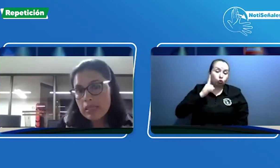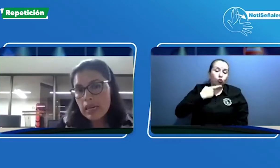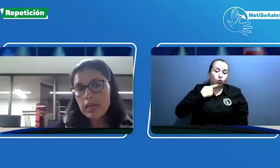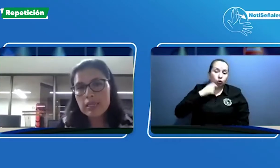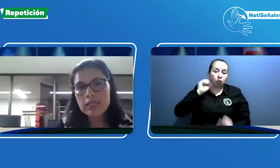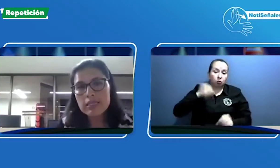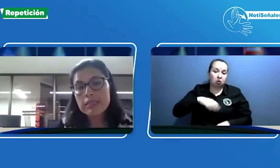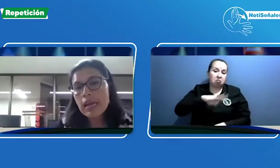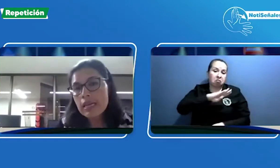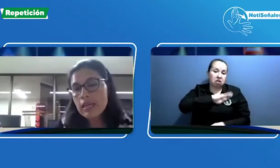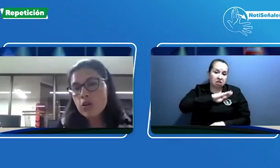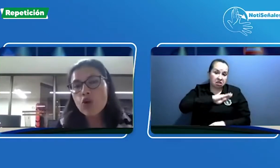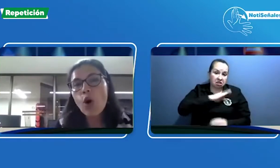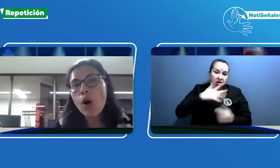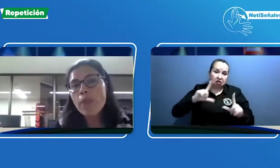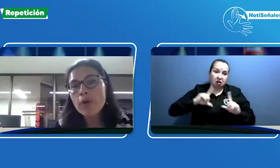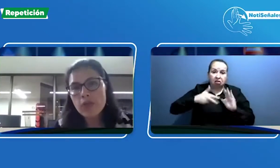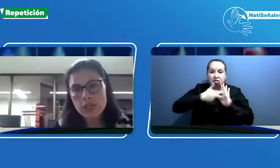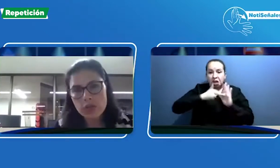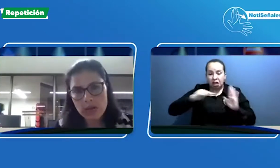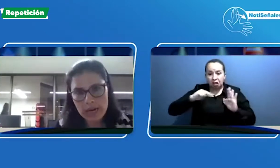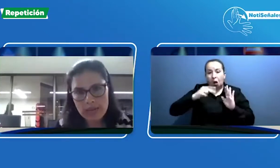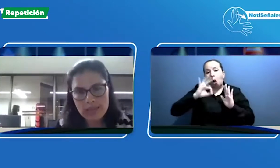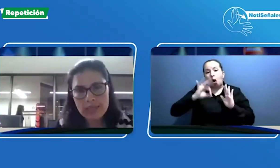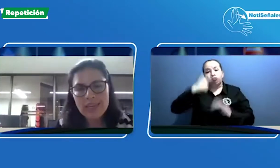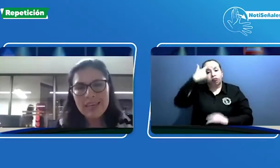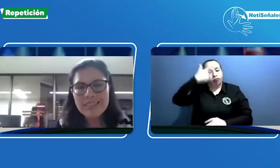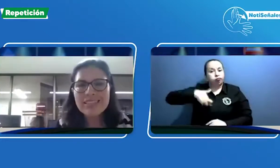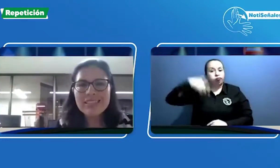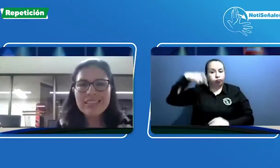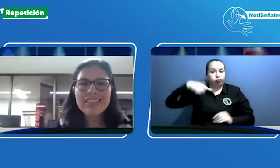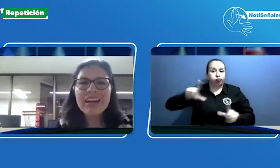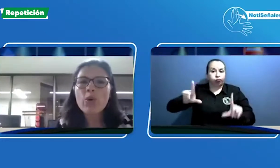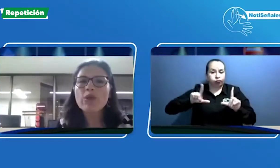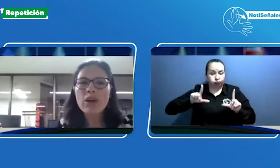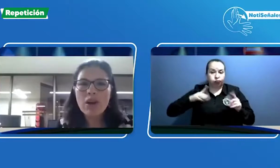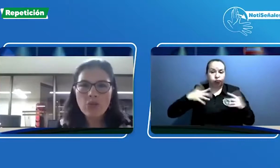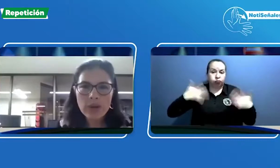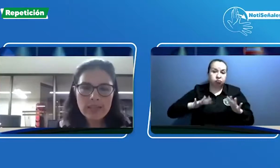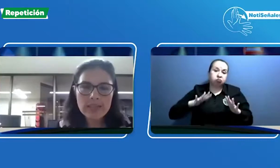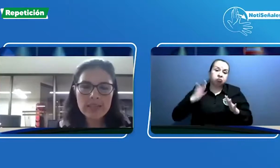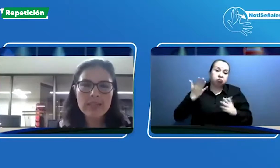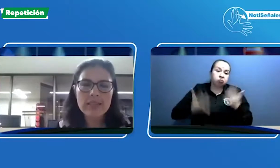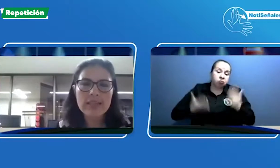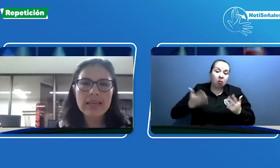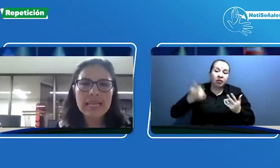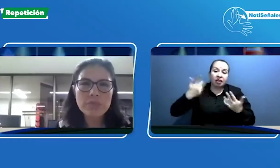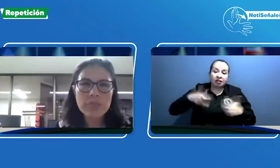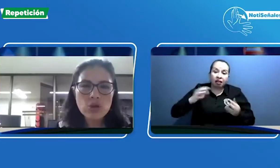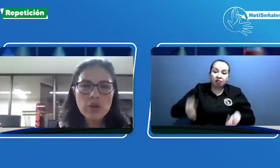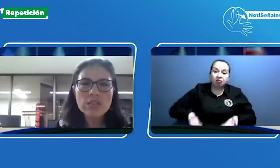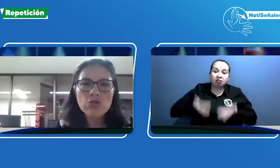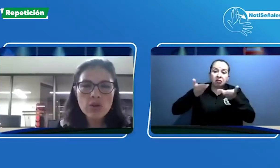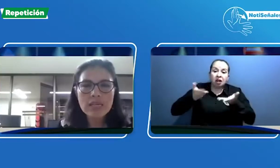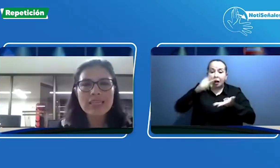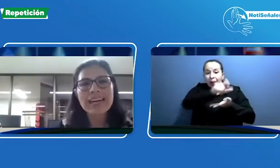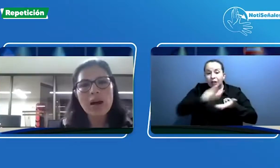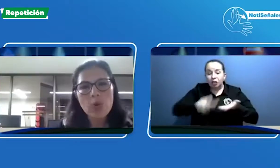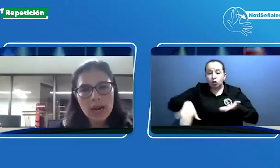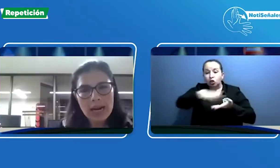bachilleres, técnicos o profesionales. Es decir, de acuerdo a la oferta de las personas